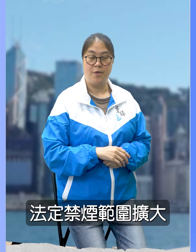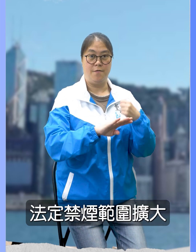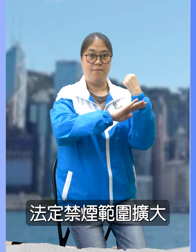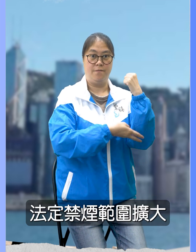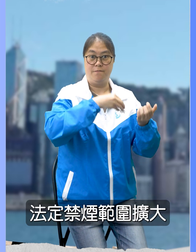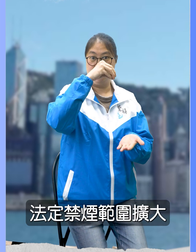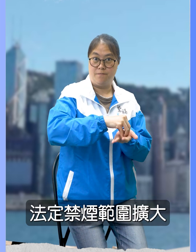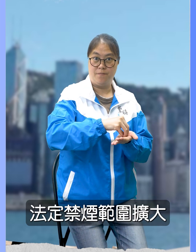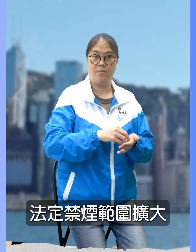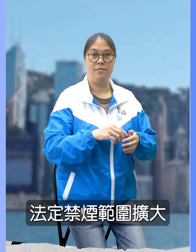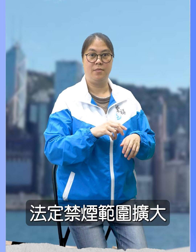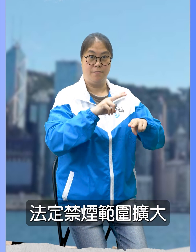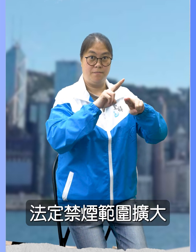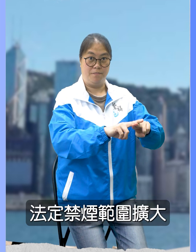法定禁煙範圍擴大，